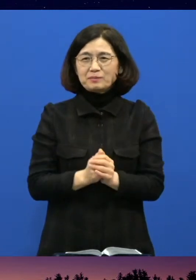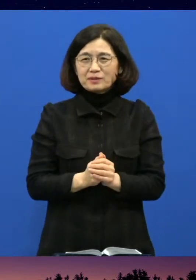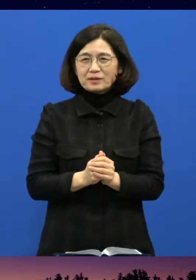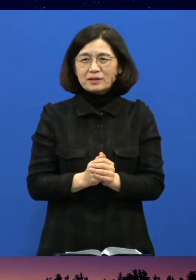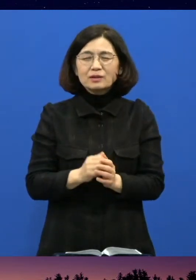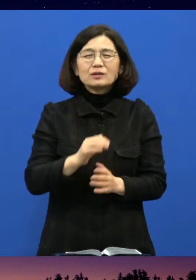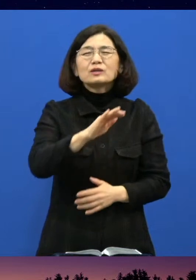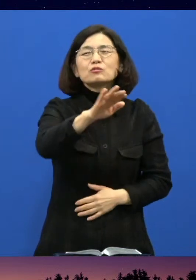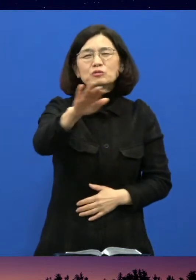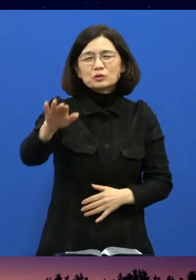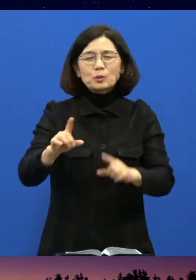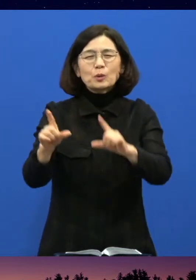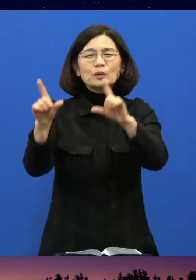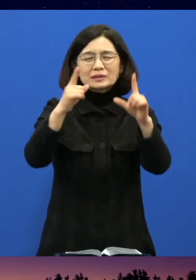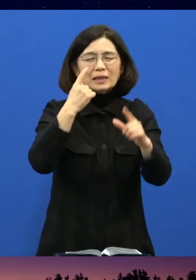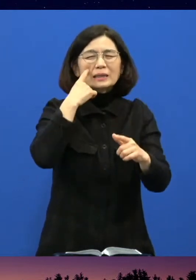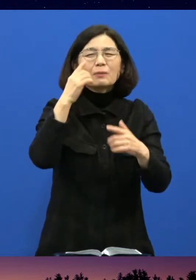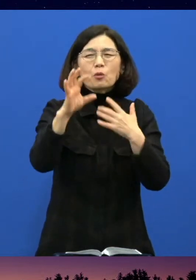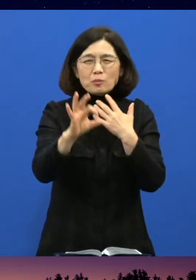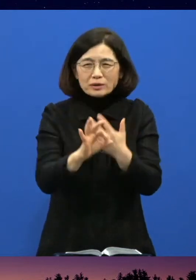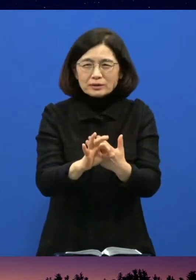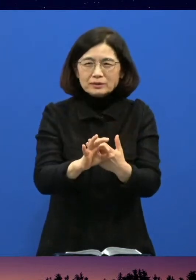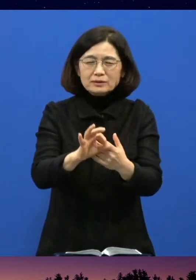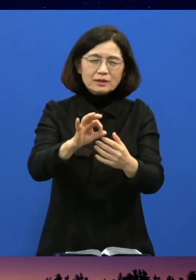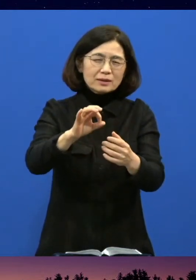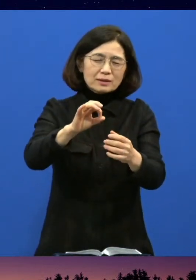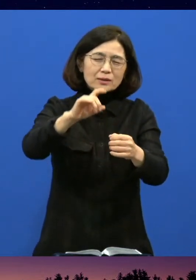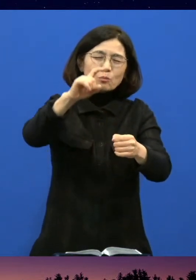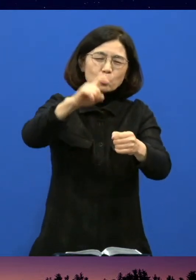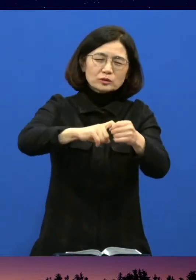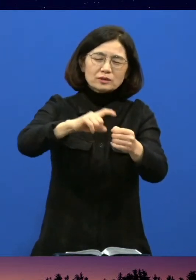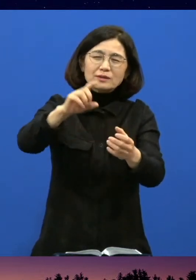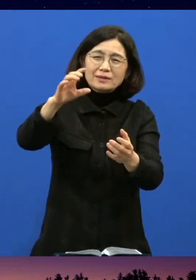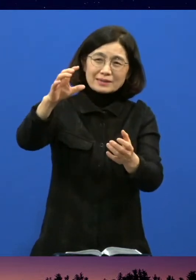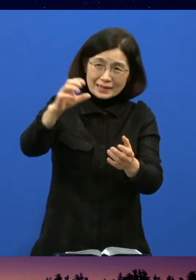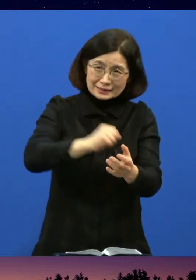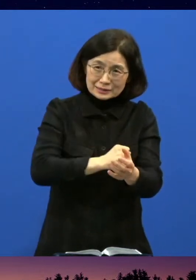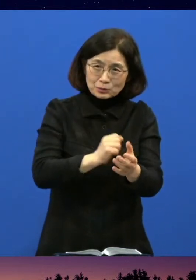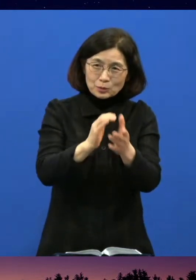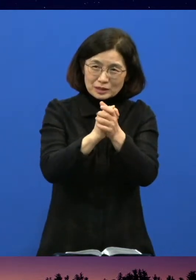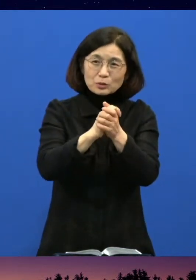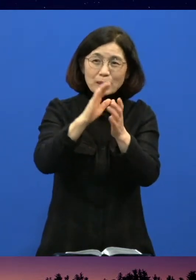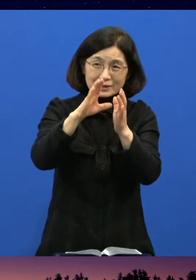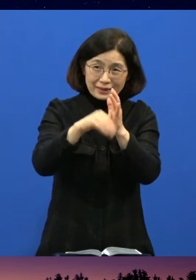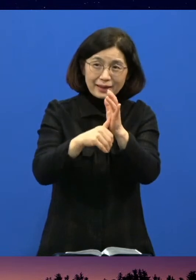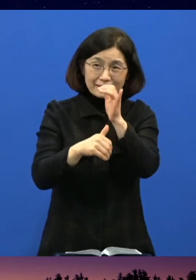있죠. 뭐 몇십일 기도, 40일 기도 할 때 있죠. 그러나